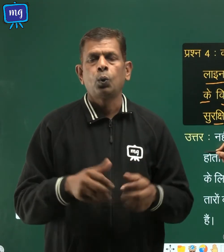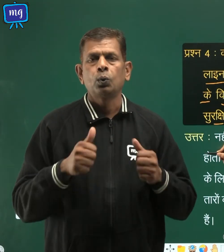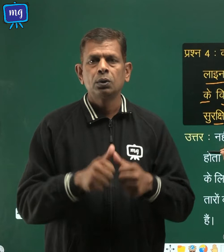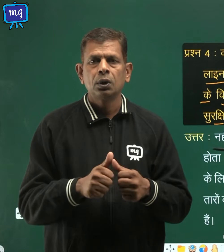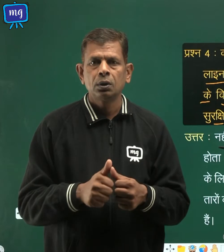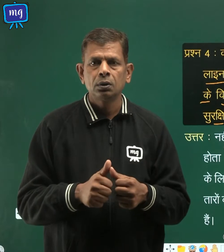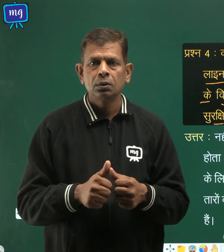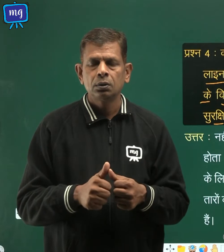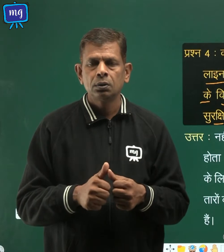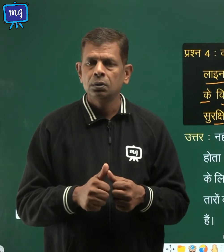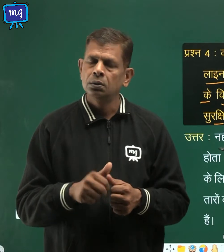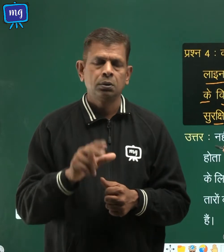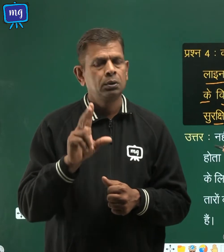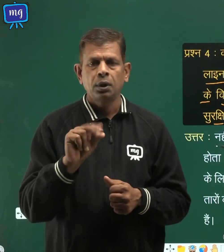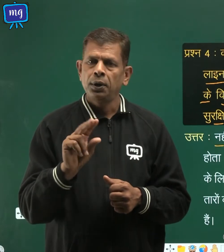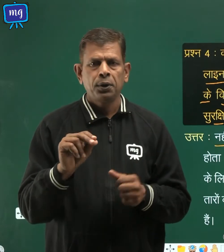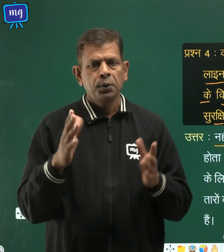उत्तर नहीं।